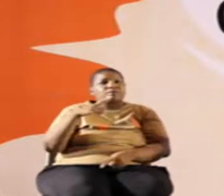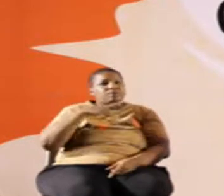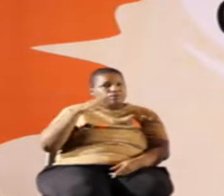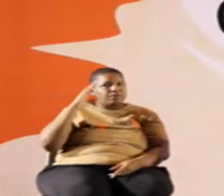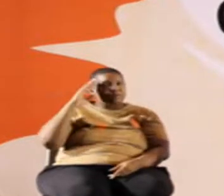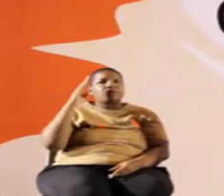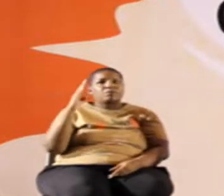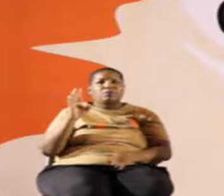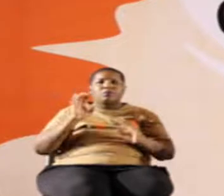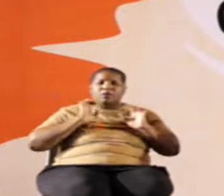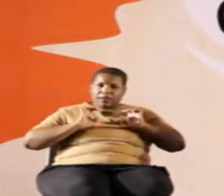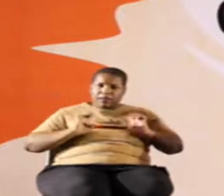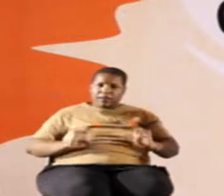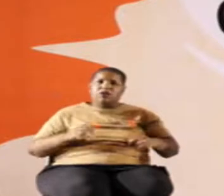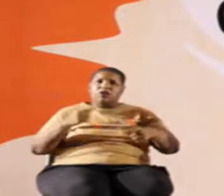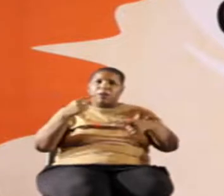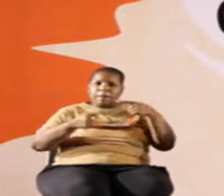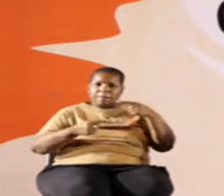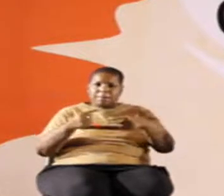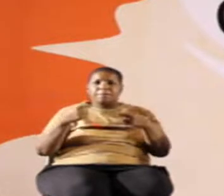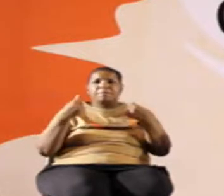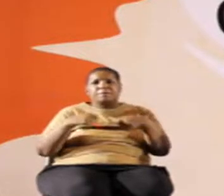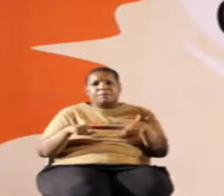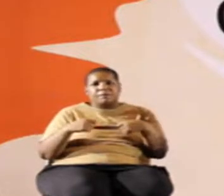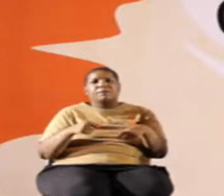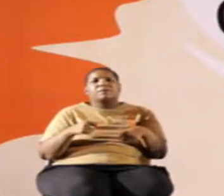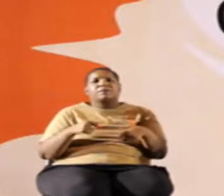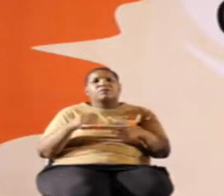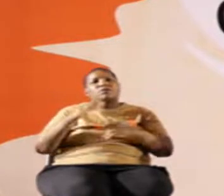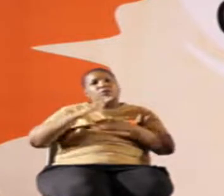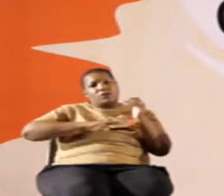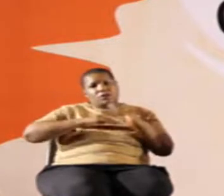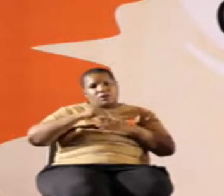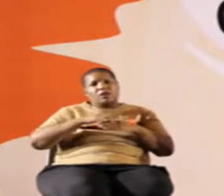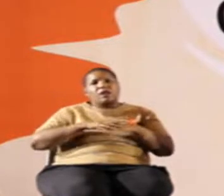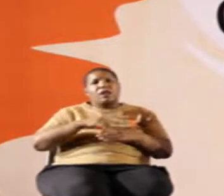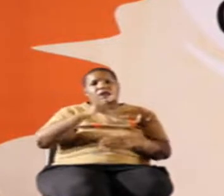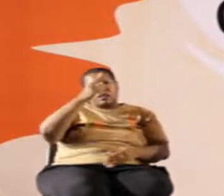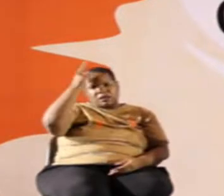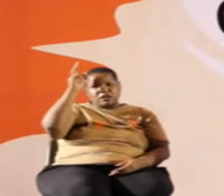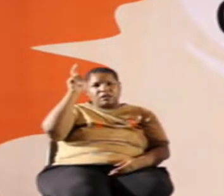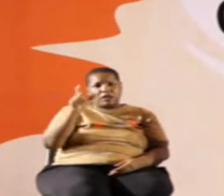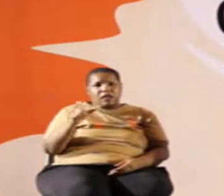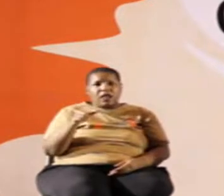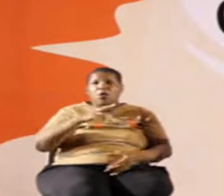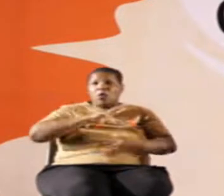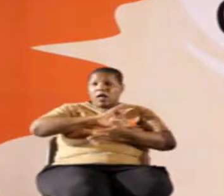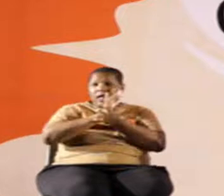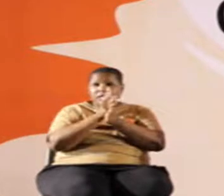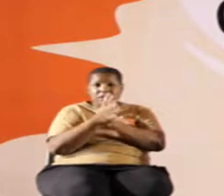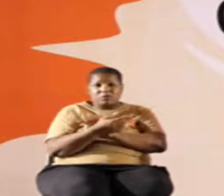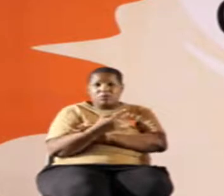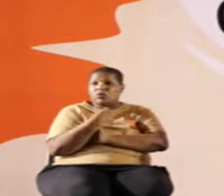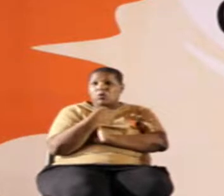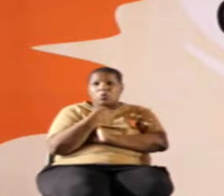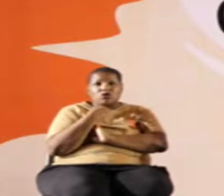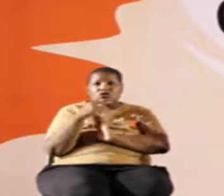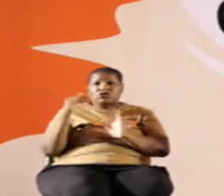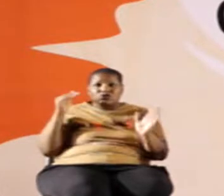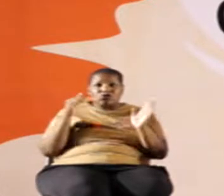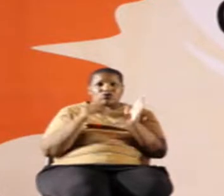pressuposto ético-político que precisa ser do profissional, da profissional. O racismo não pode dar a última